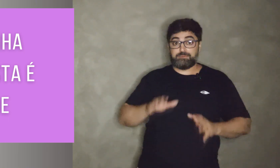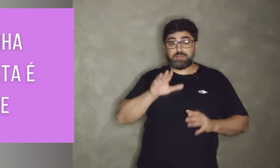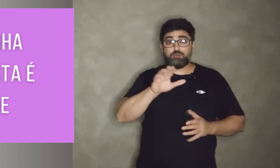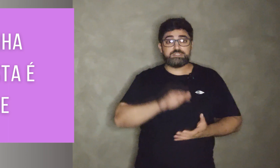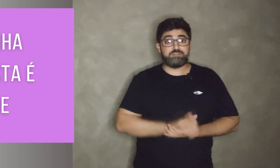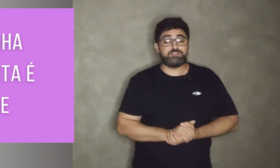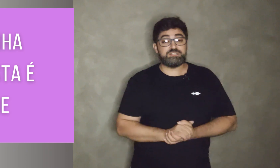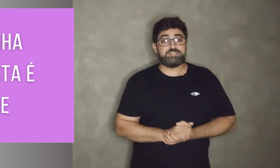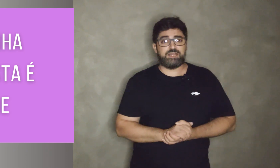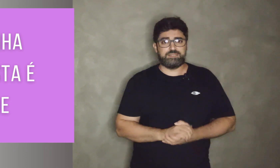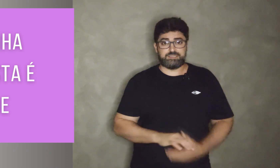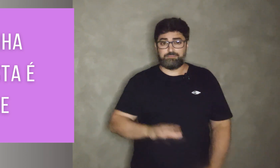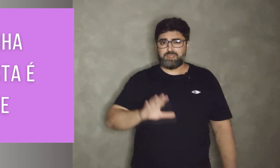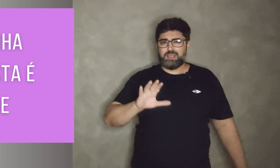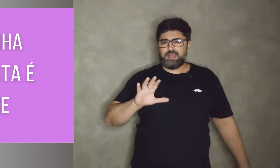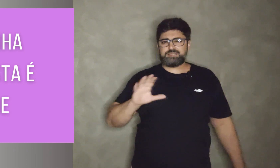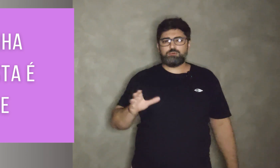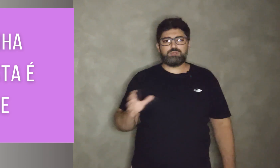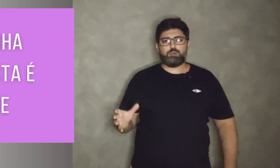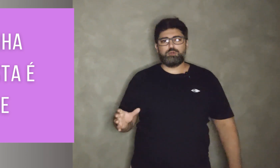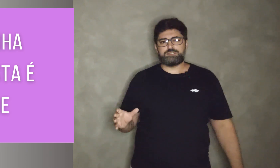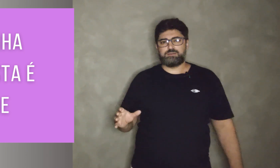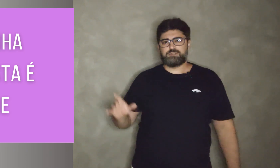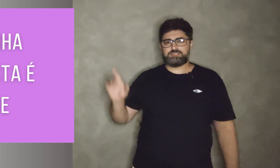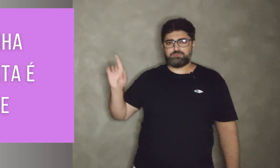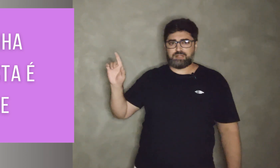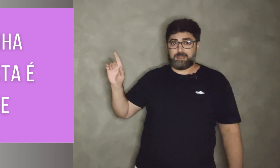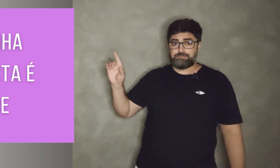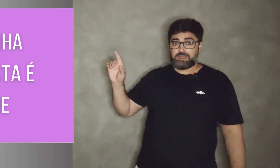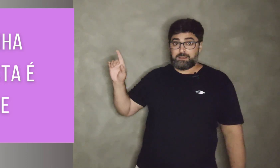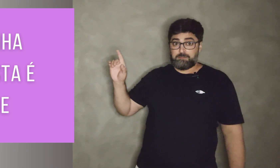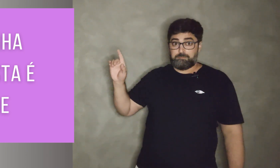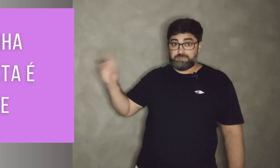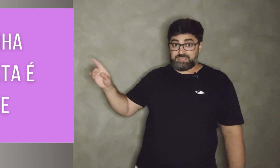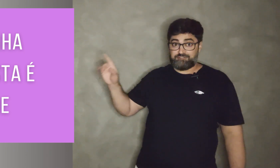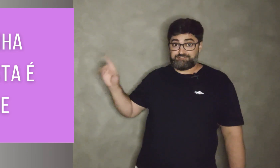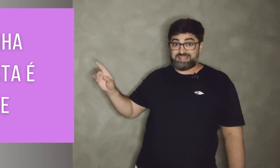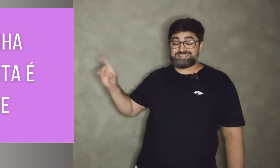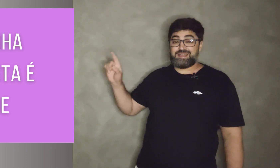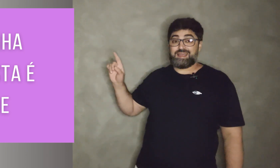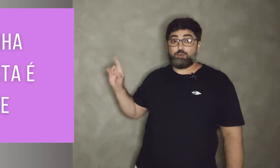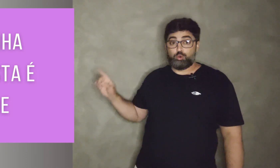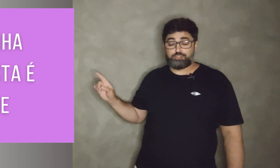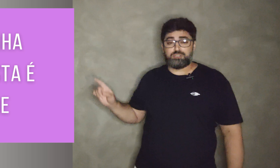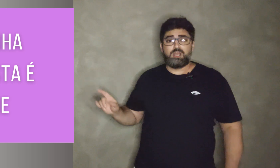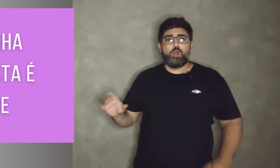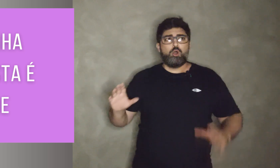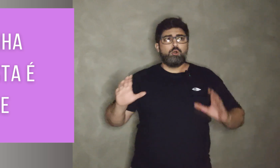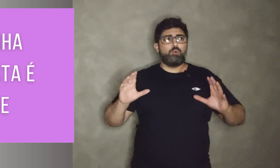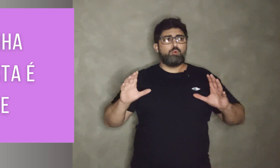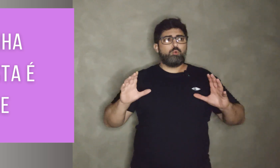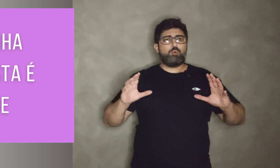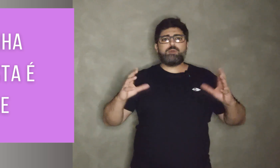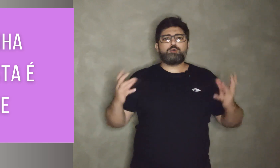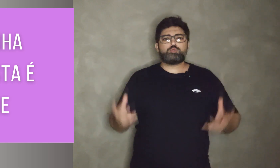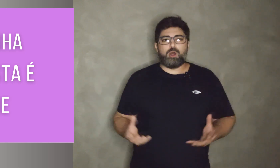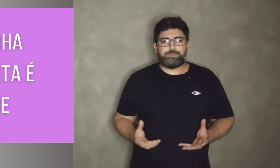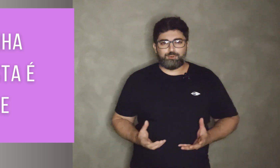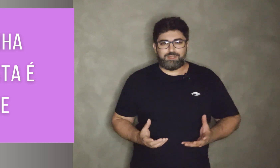primeira coisa que você sinaliza. A segunda coisa, nós estamos lá. Minha festa é hoje. Qual que é o tópico